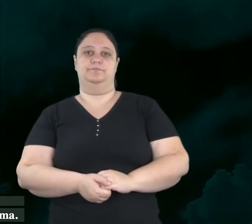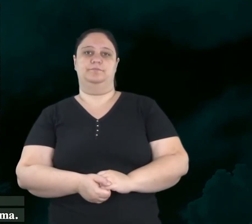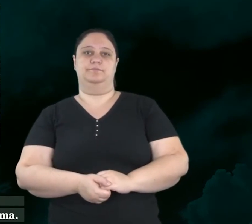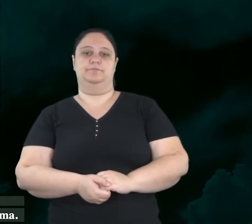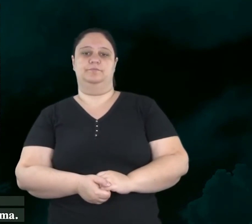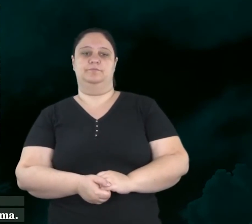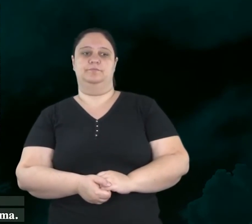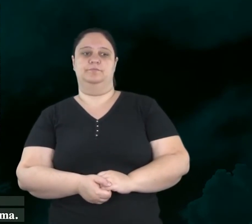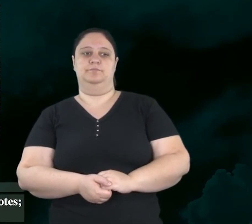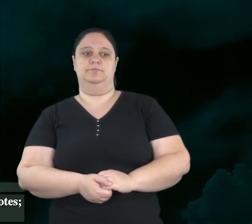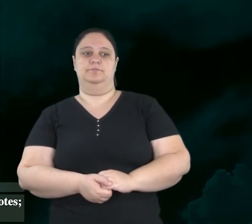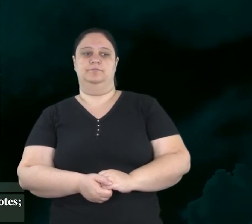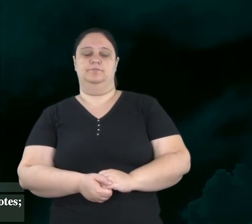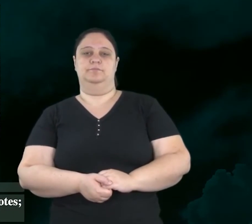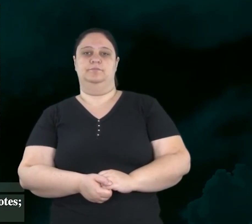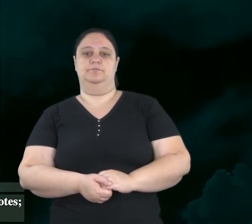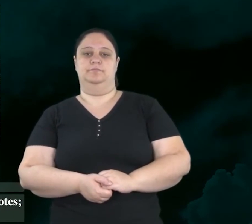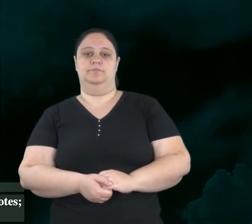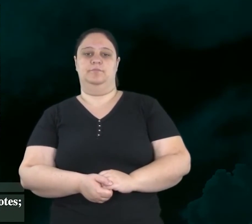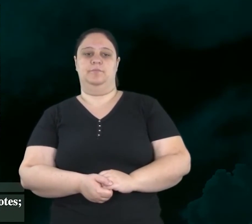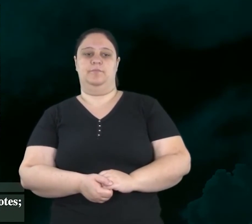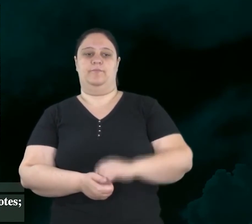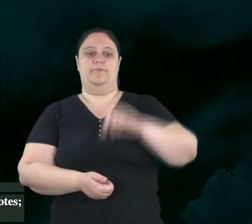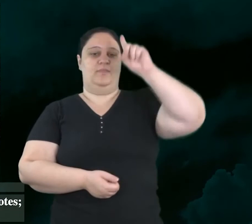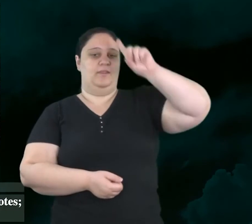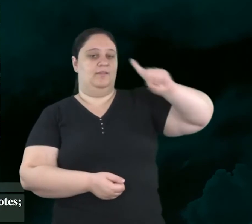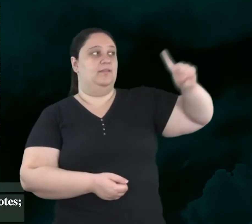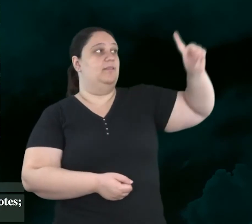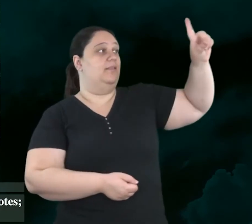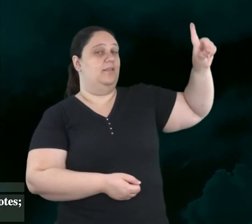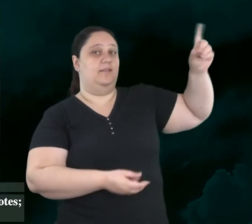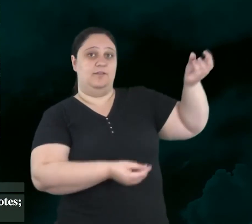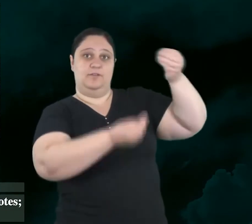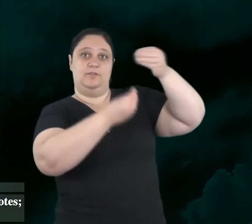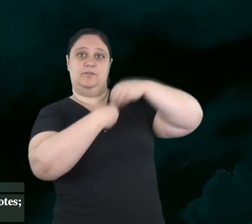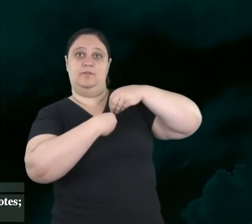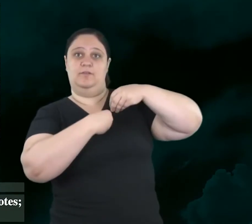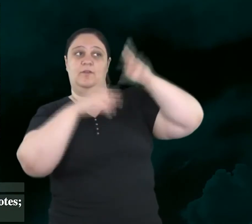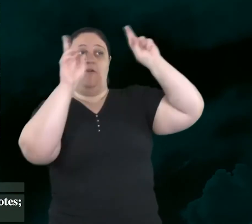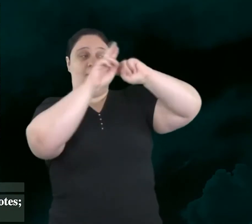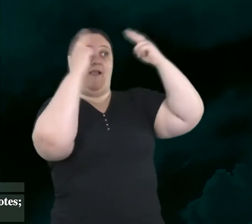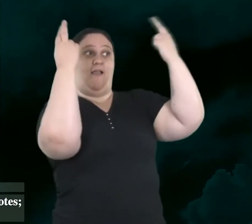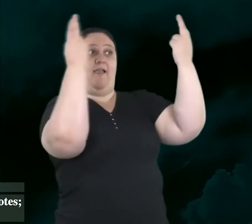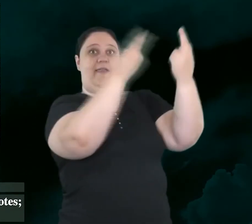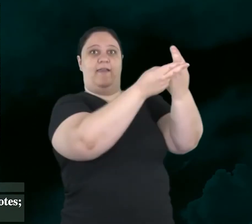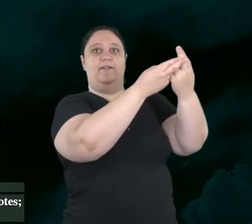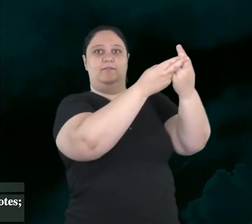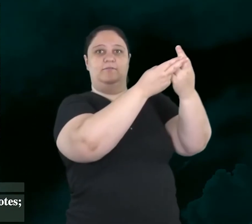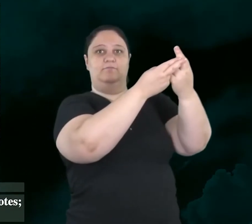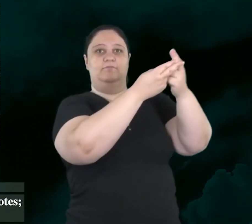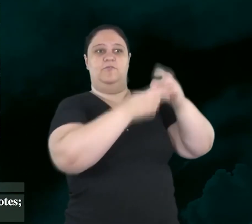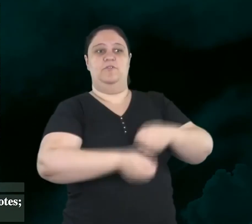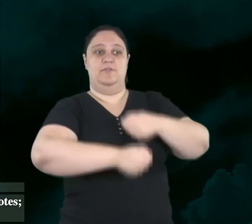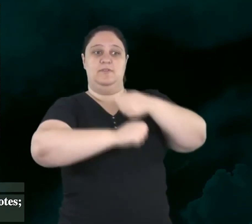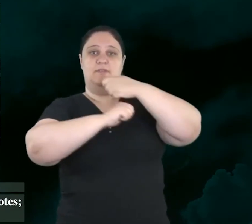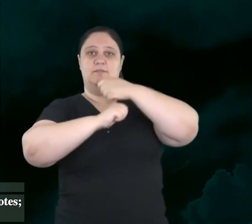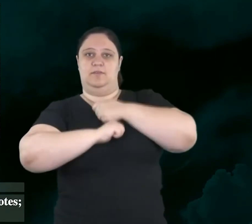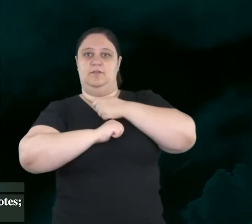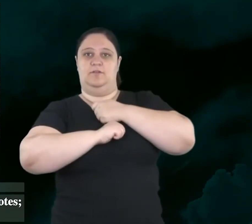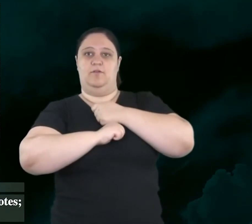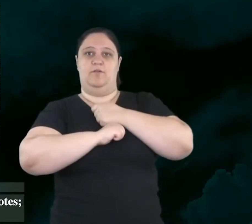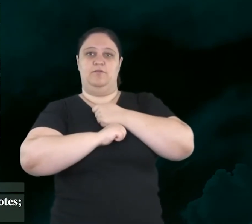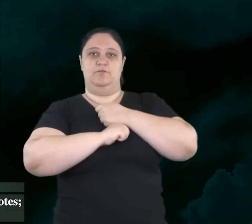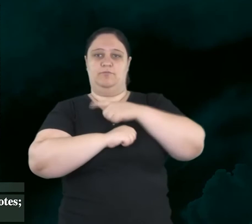E para o nosso Deus os constituíste reino e sacerdotes, e reinarão sobre a